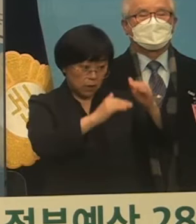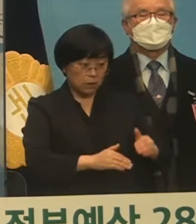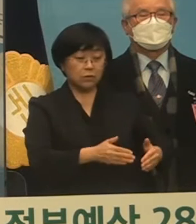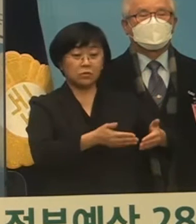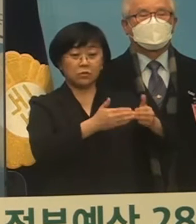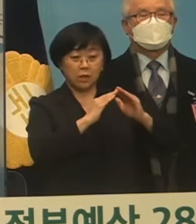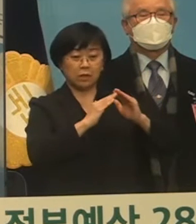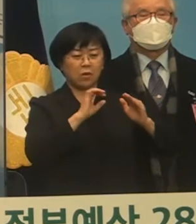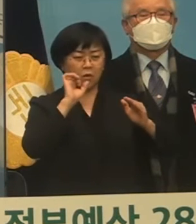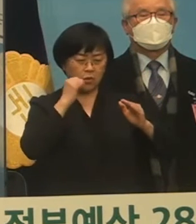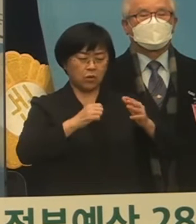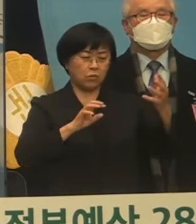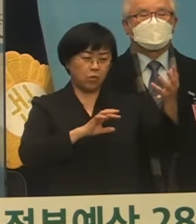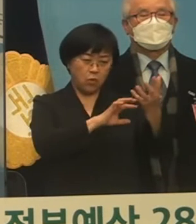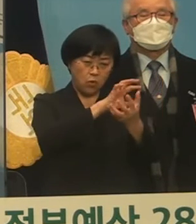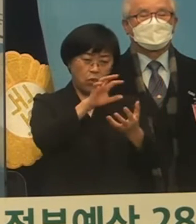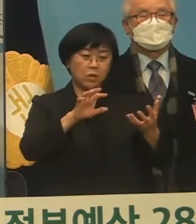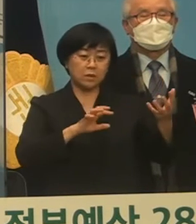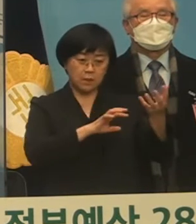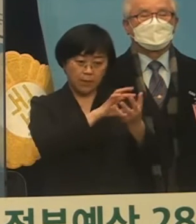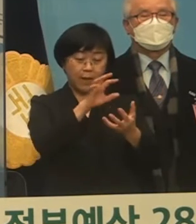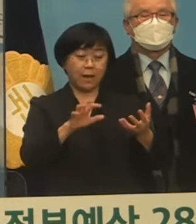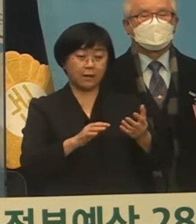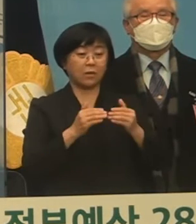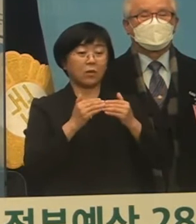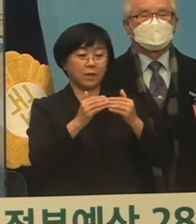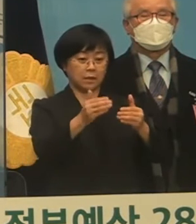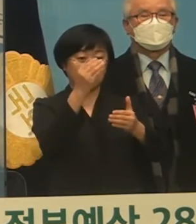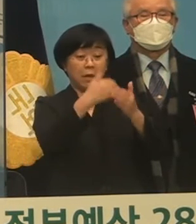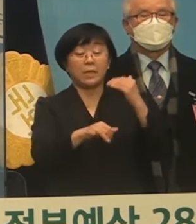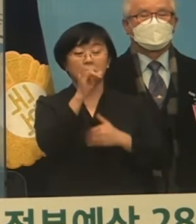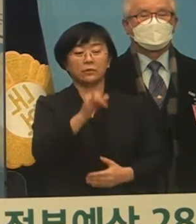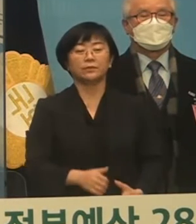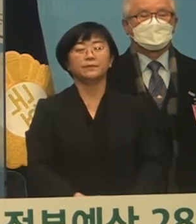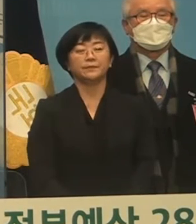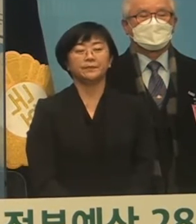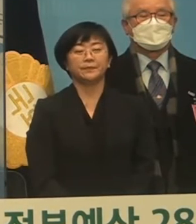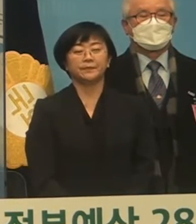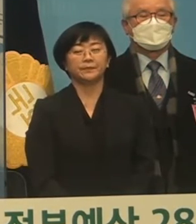하는 어렵고도 복잡한 과정이 앞으로 남아있기 때문에 그렇습니다.